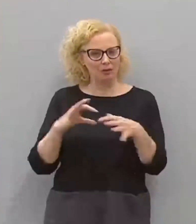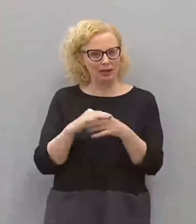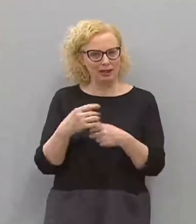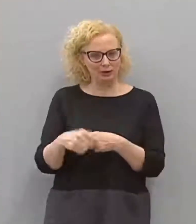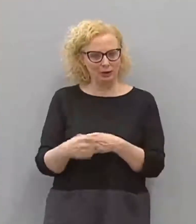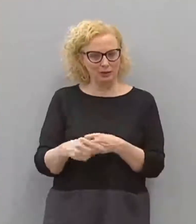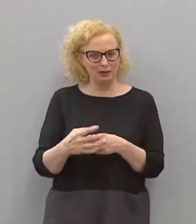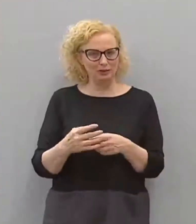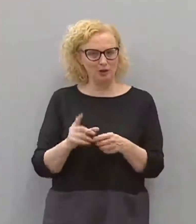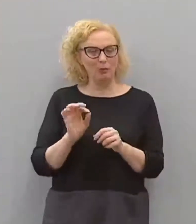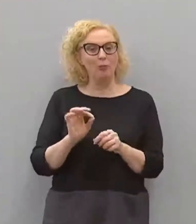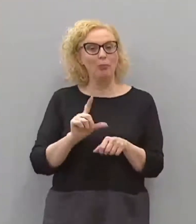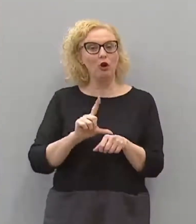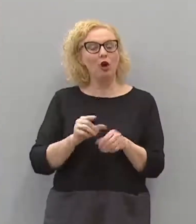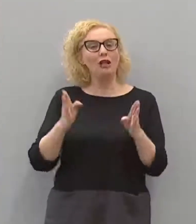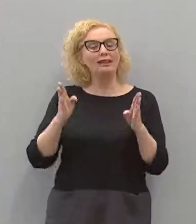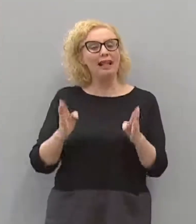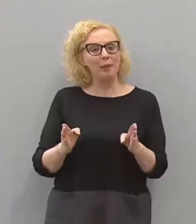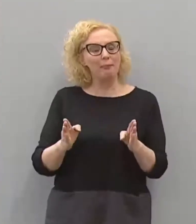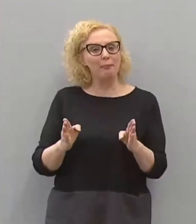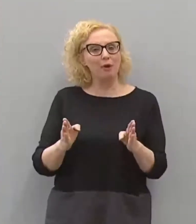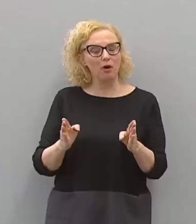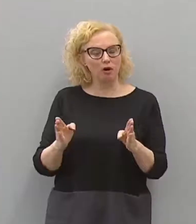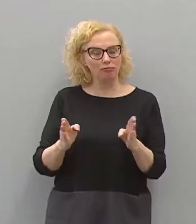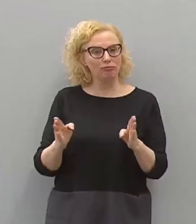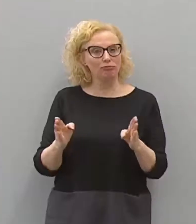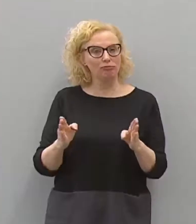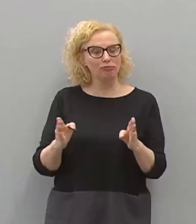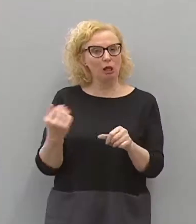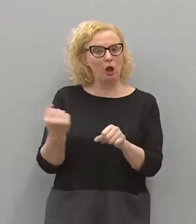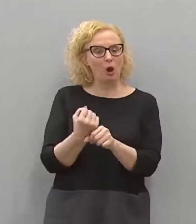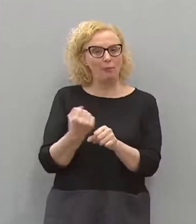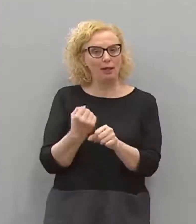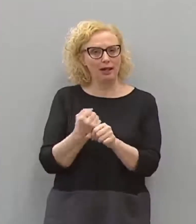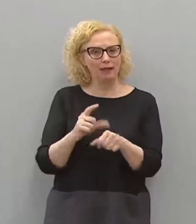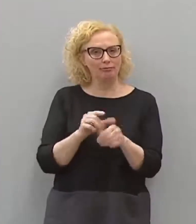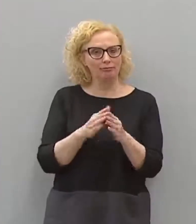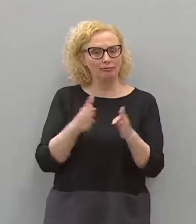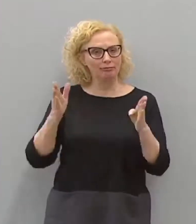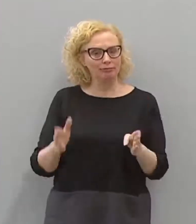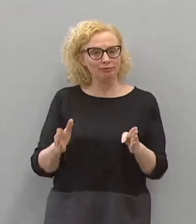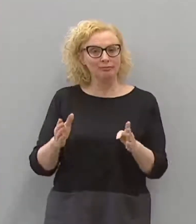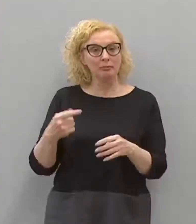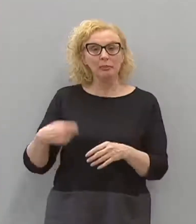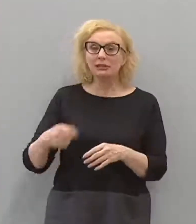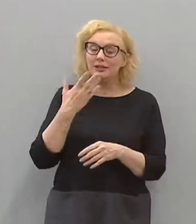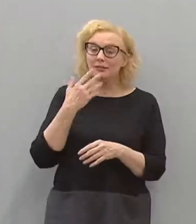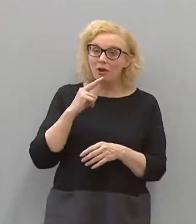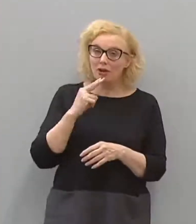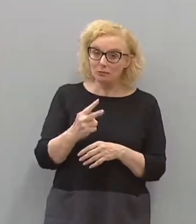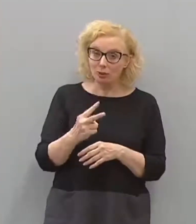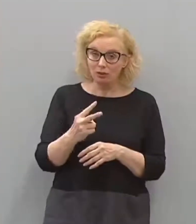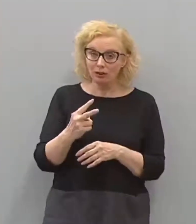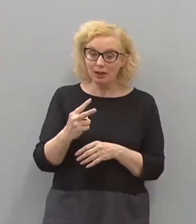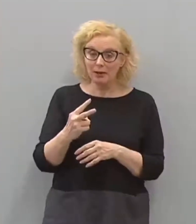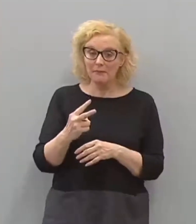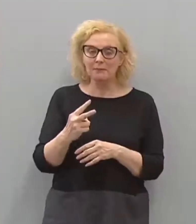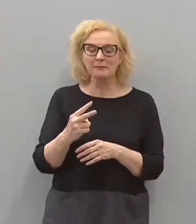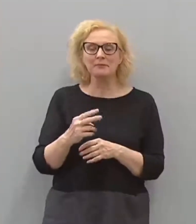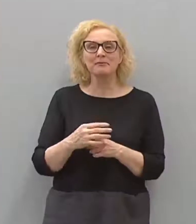tempi per mettere in cantiere queste opere non so se il presidente vuole già rispondere a questa domanda e poi vorrei